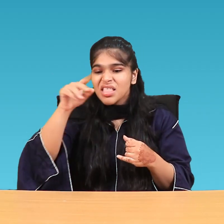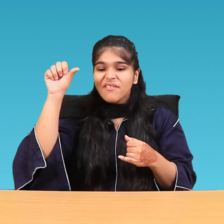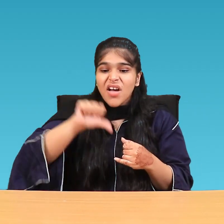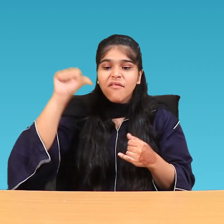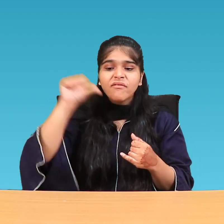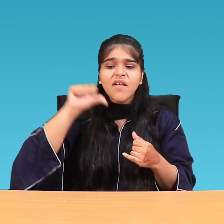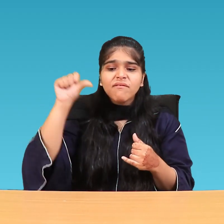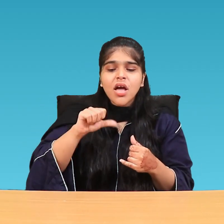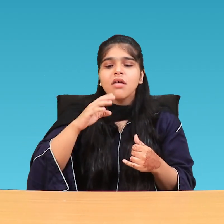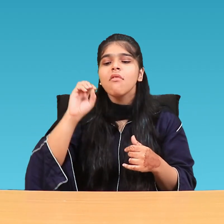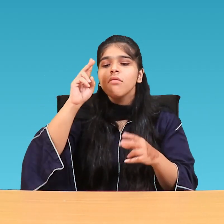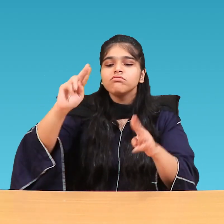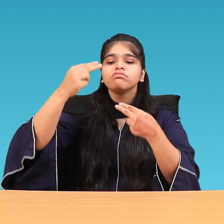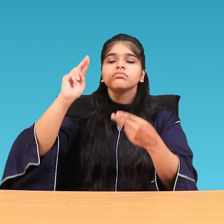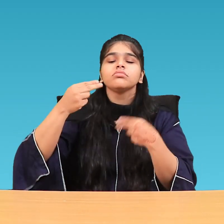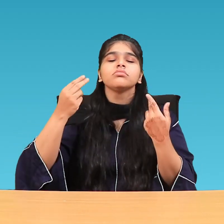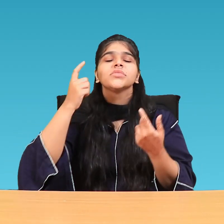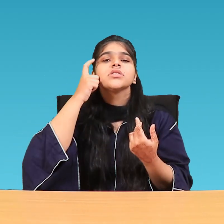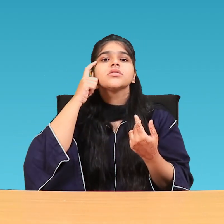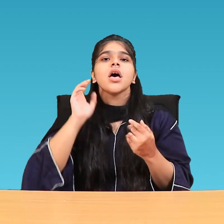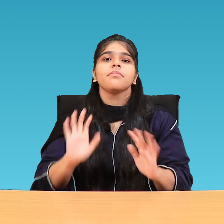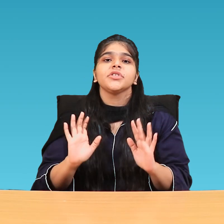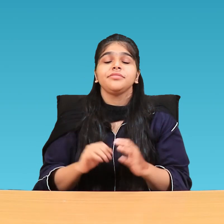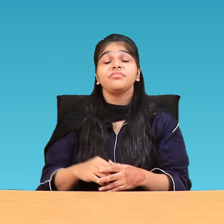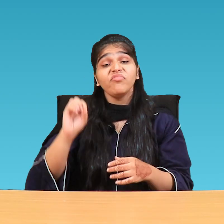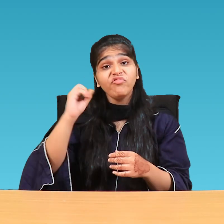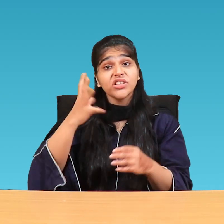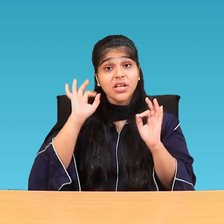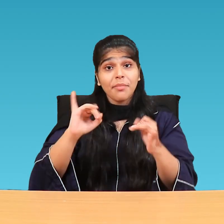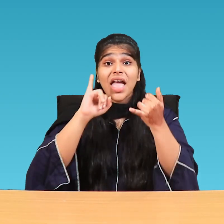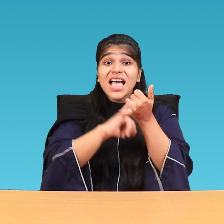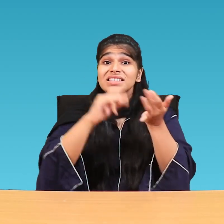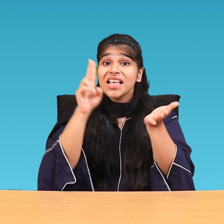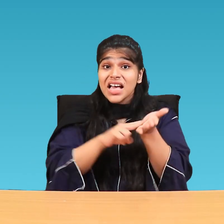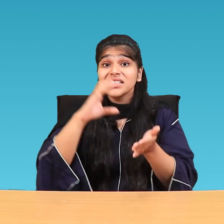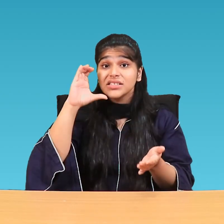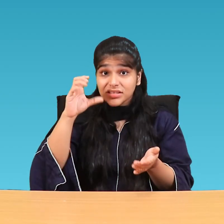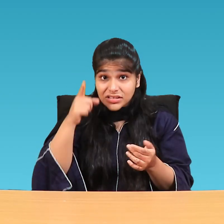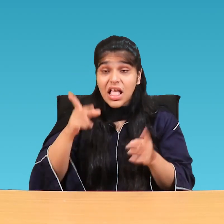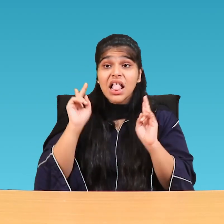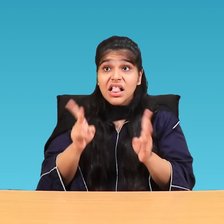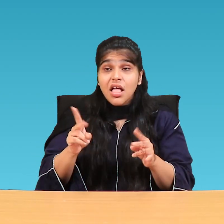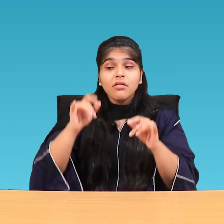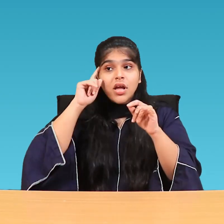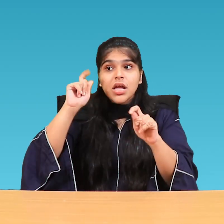वो सामने आ गए। दैट्स वाई SNC अभी तक जो है सही से इम्प्लीमेंट नहीं